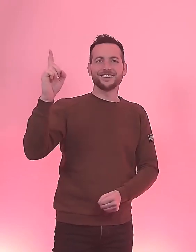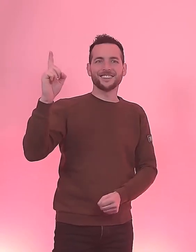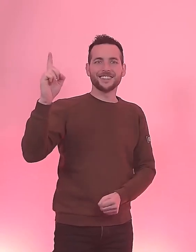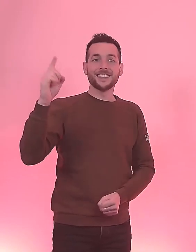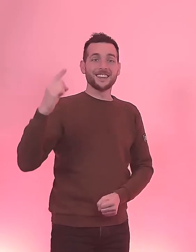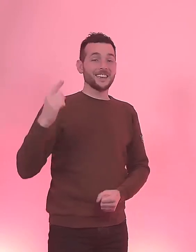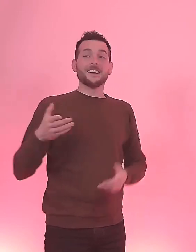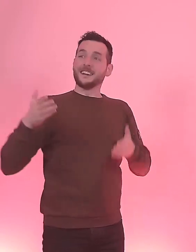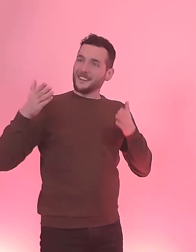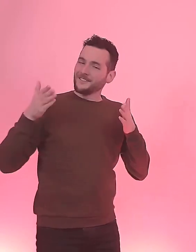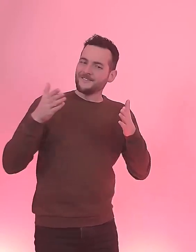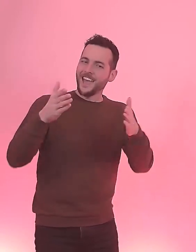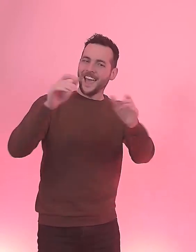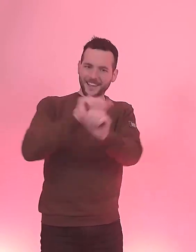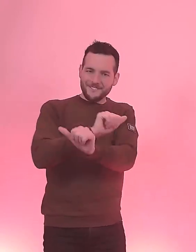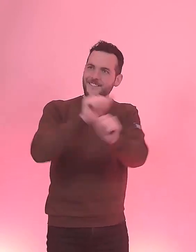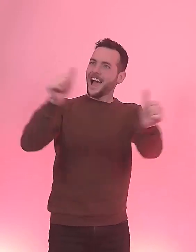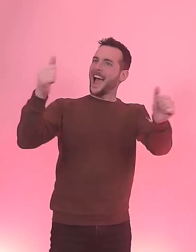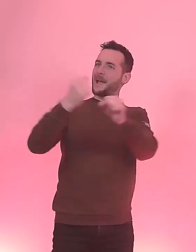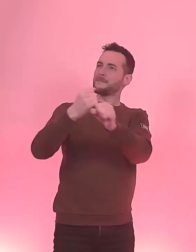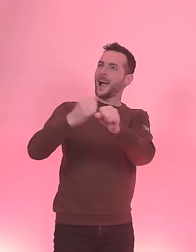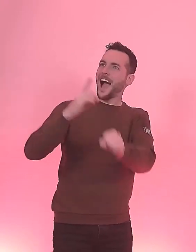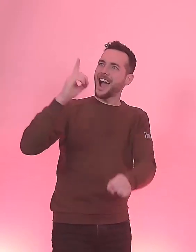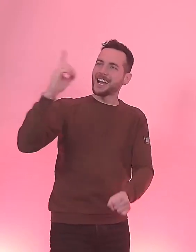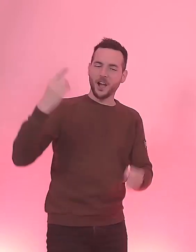hoi meer